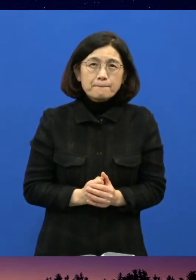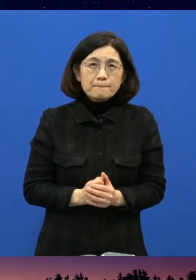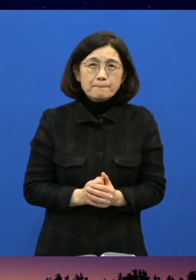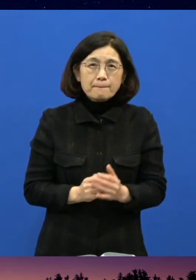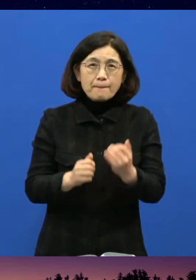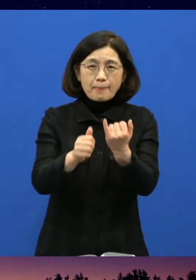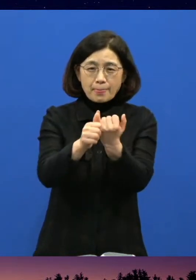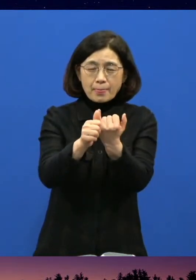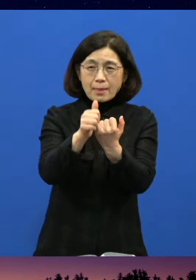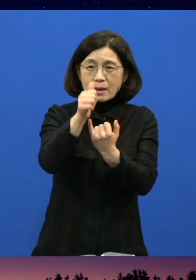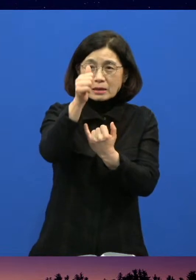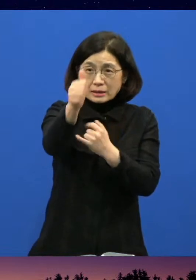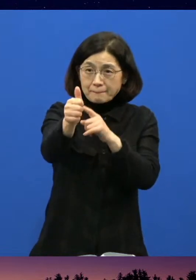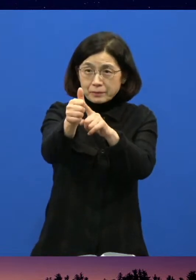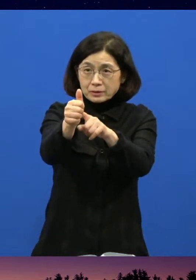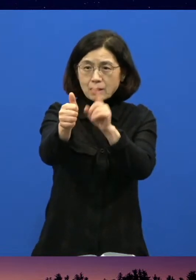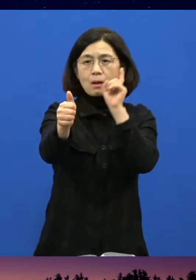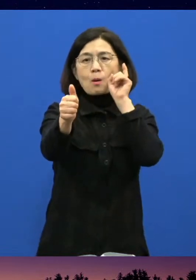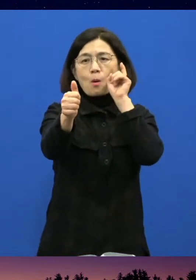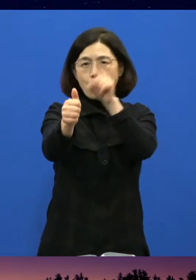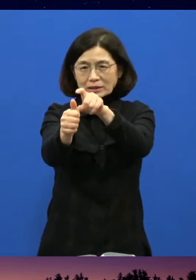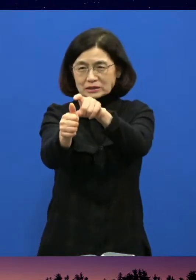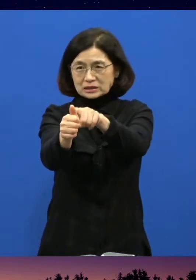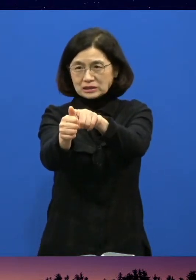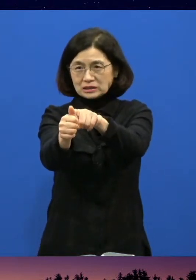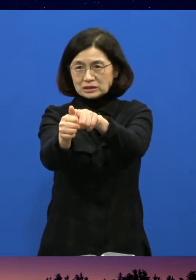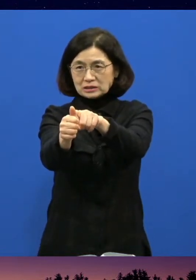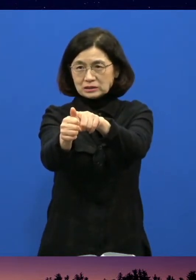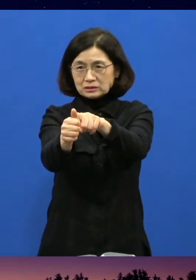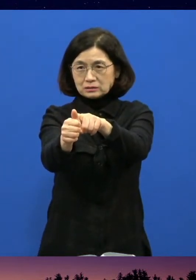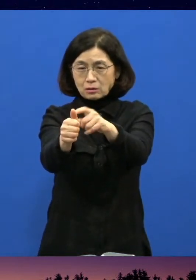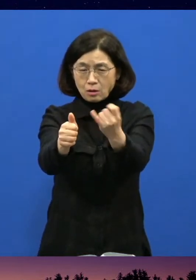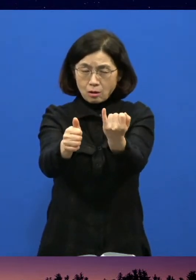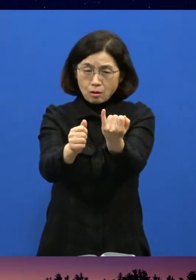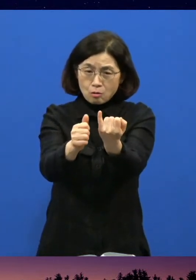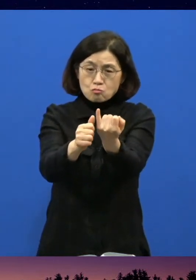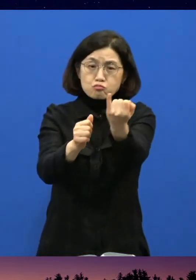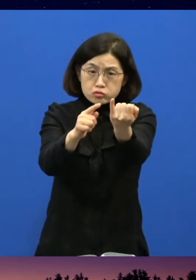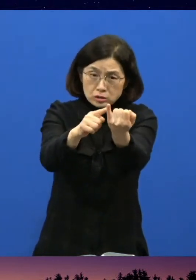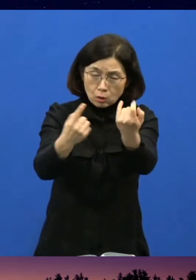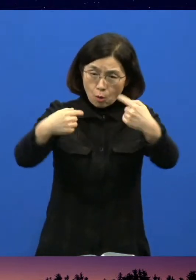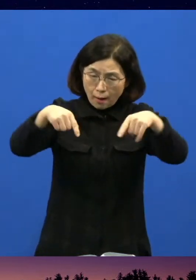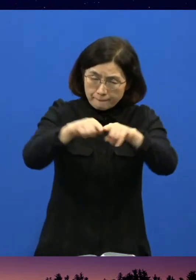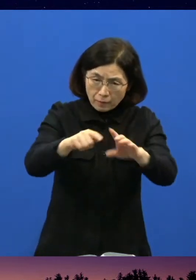남편이 코로나 걸렸는데 부인하고 같이 밥 먹었는데 안 걸렸대요.